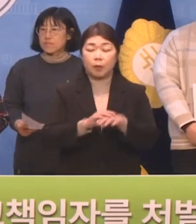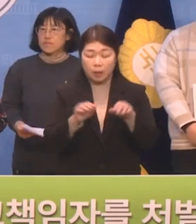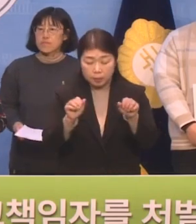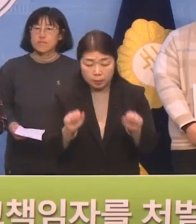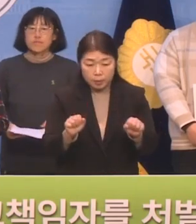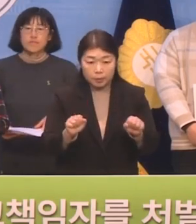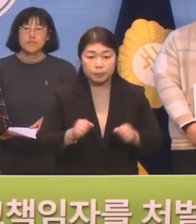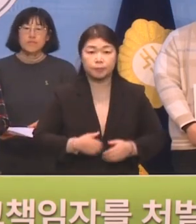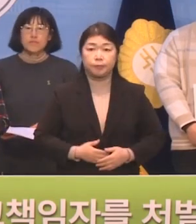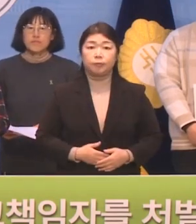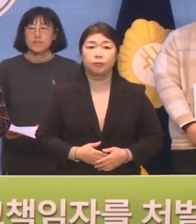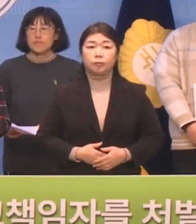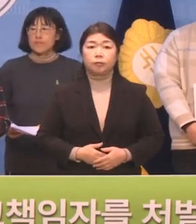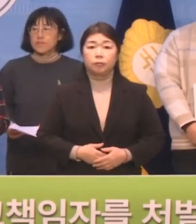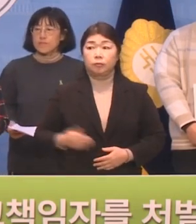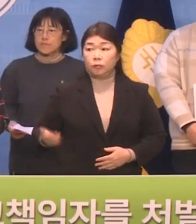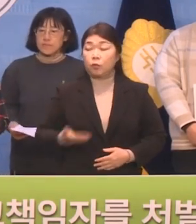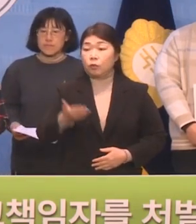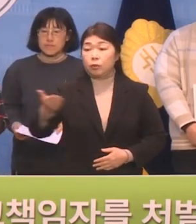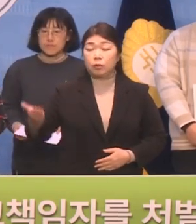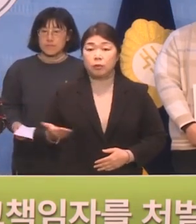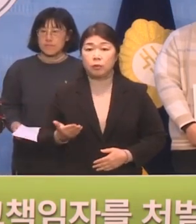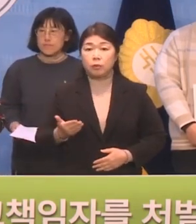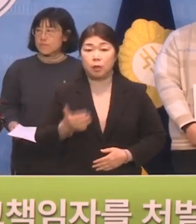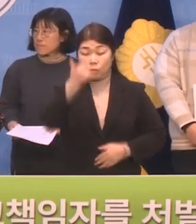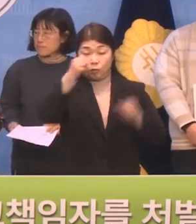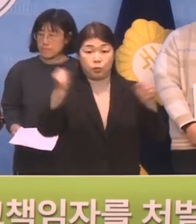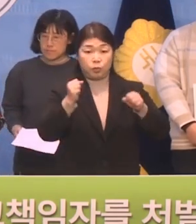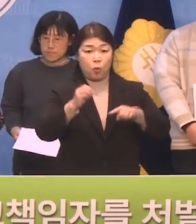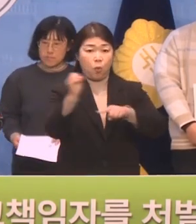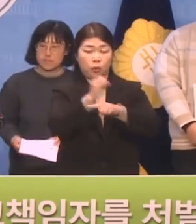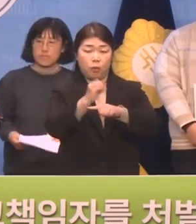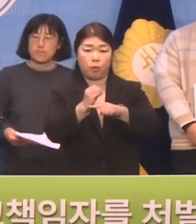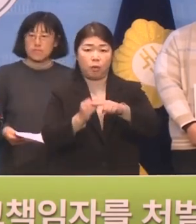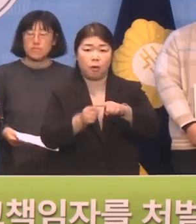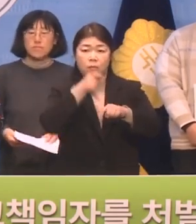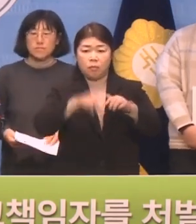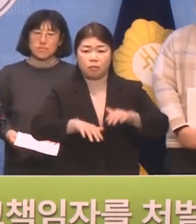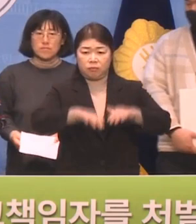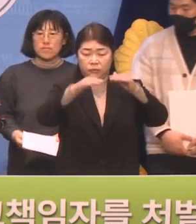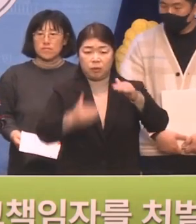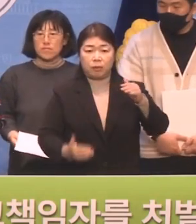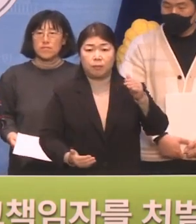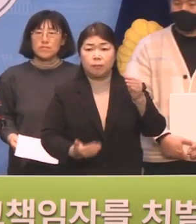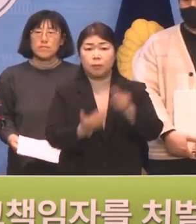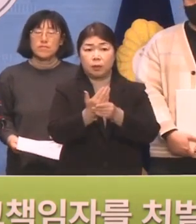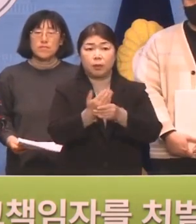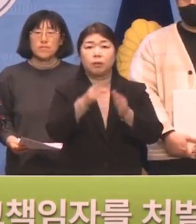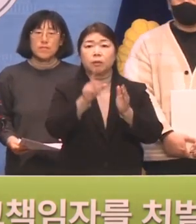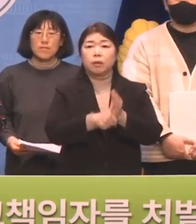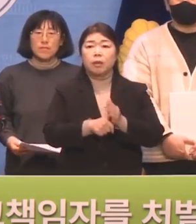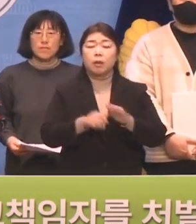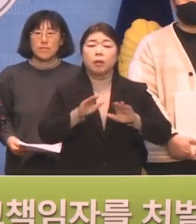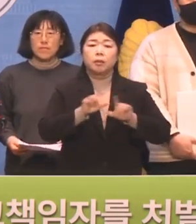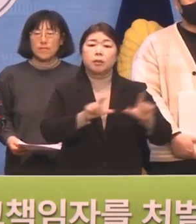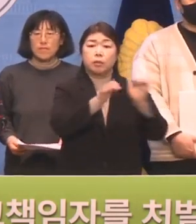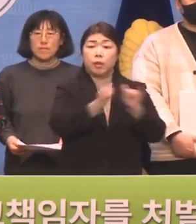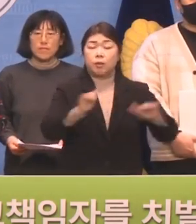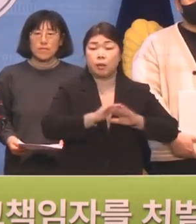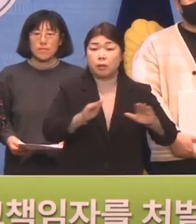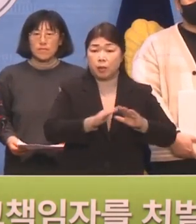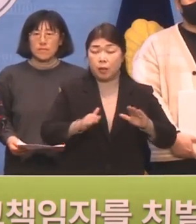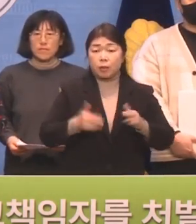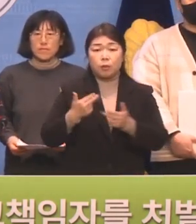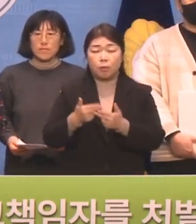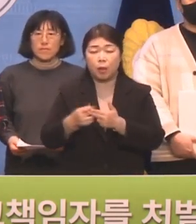안녕하세요. 저희는 그 오송참사 시민대책위, 유가족협의회 그리고